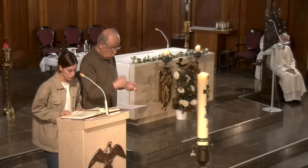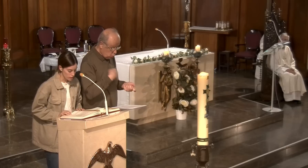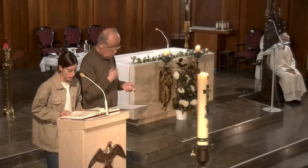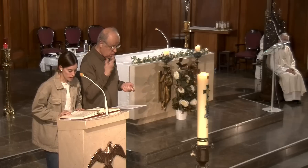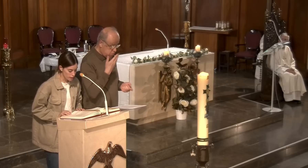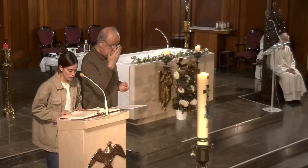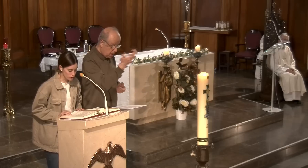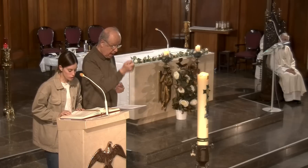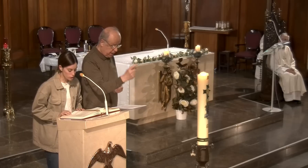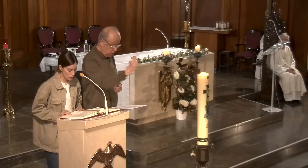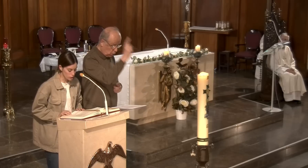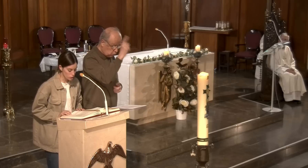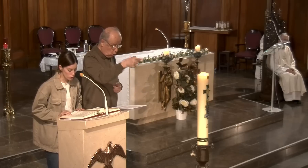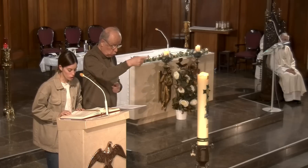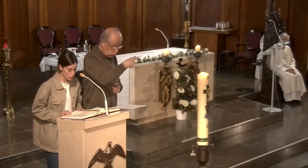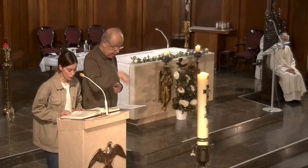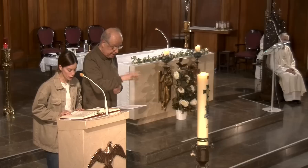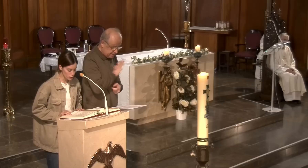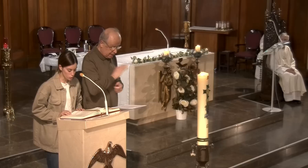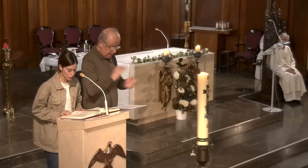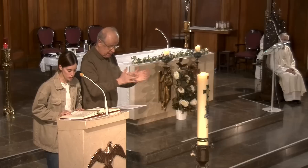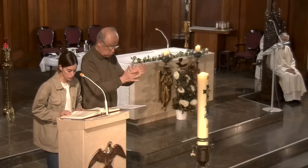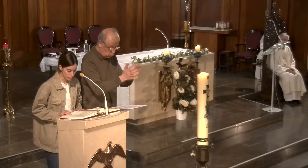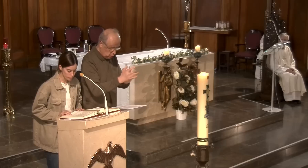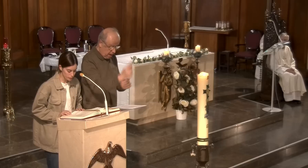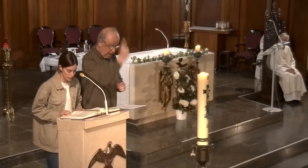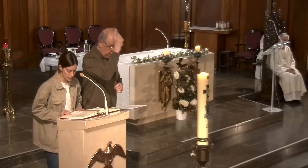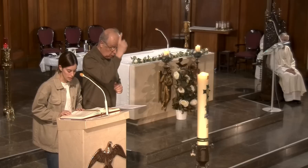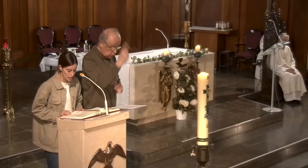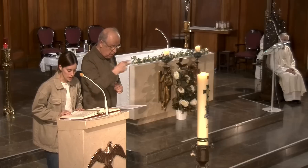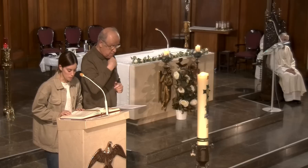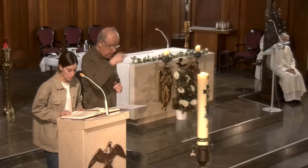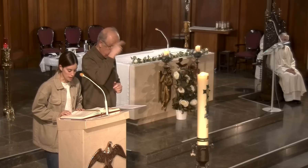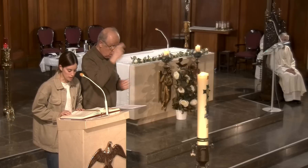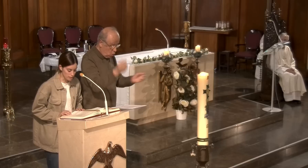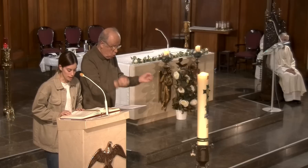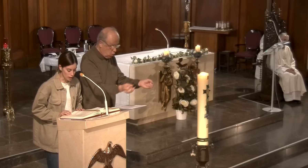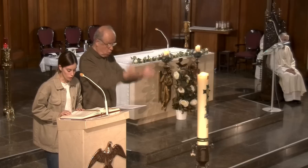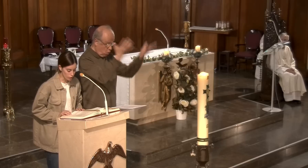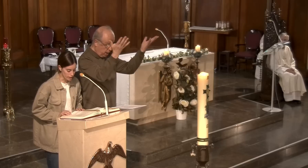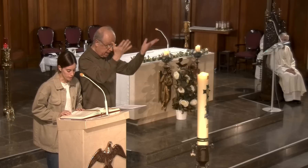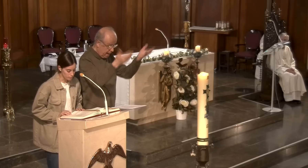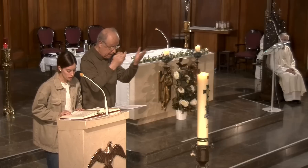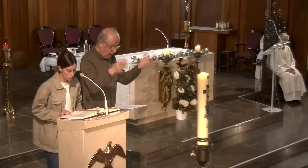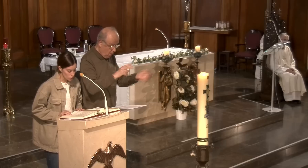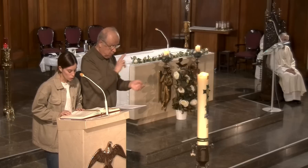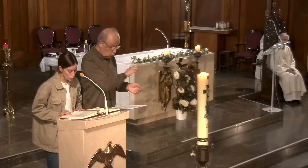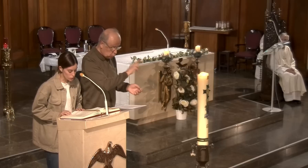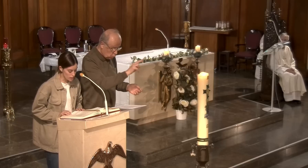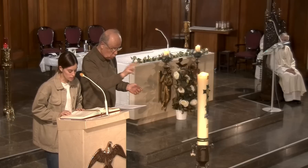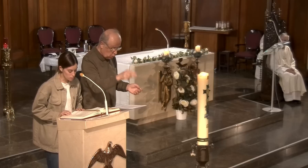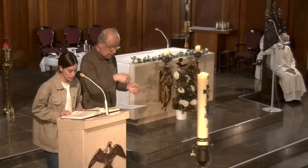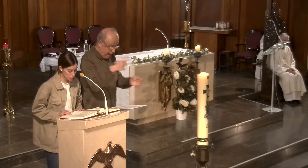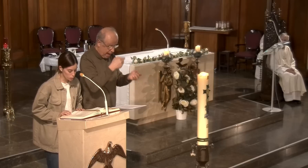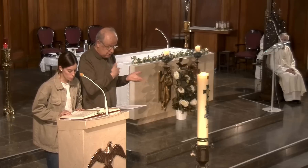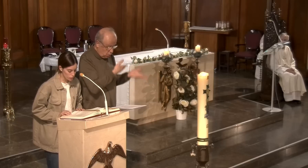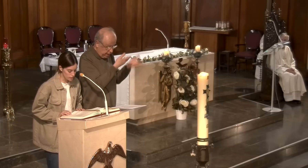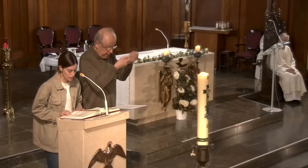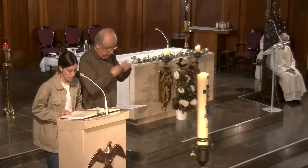el Dios de nuestro señor Jesucristo el padre de la gloria os dié espíritu de